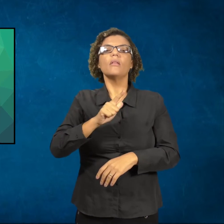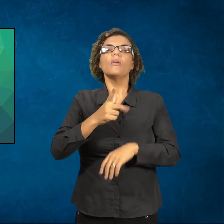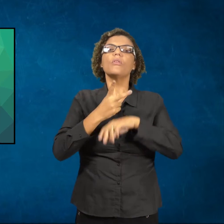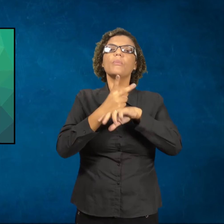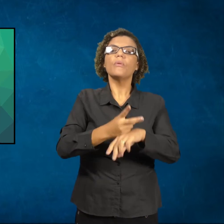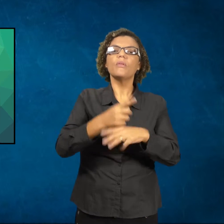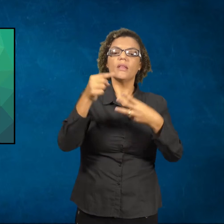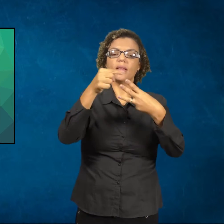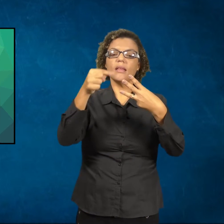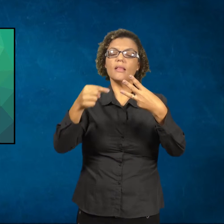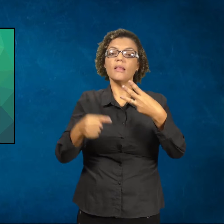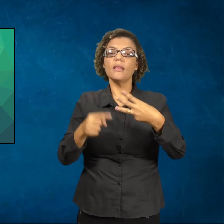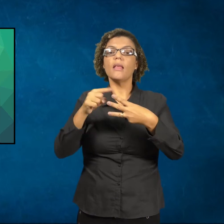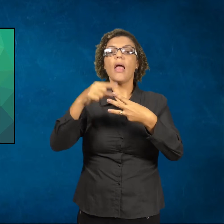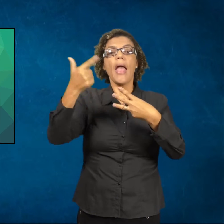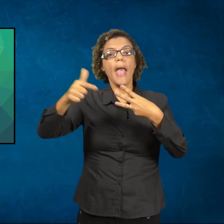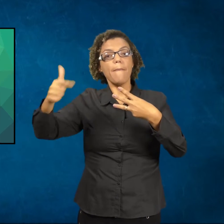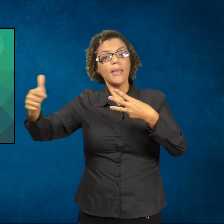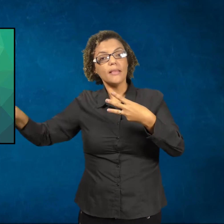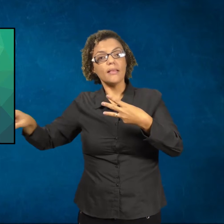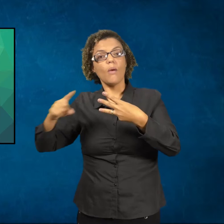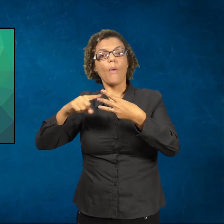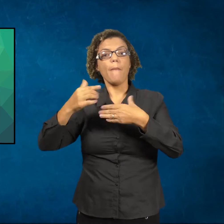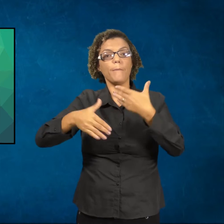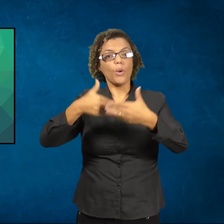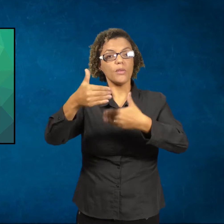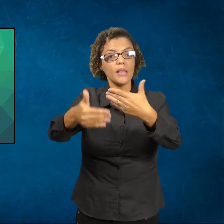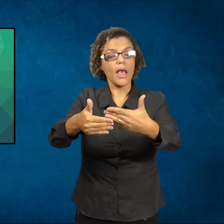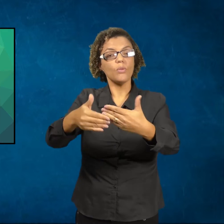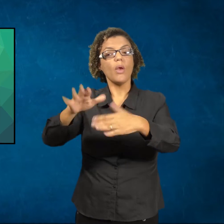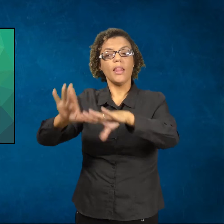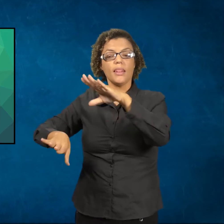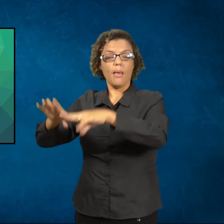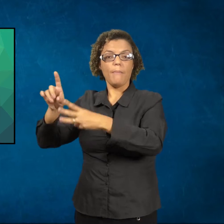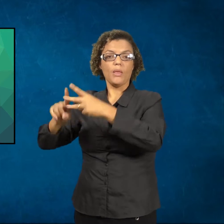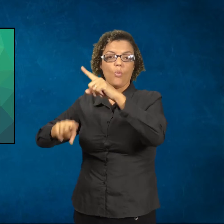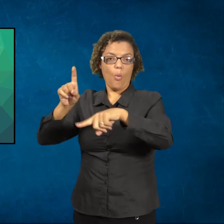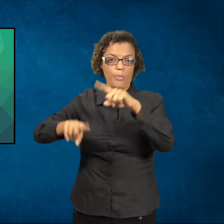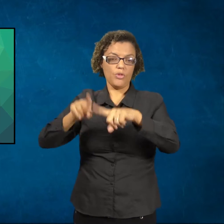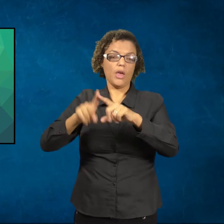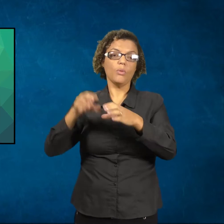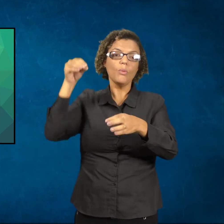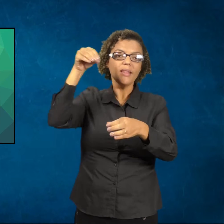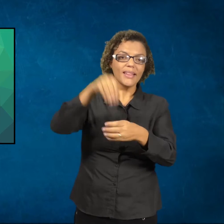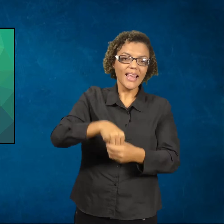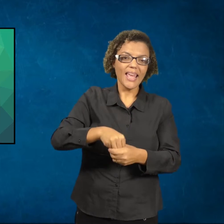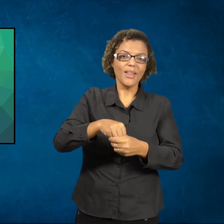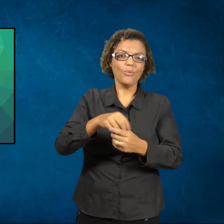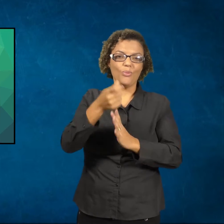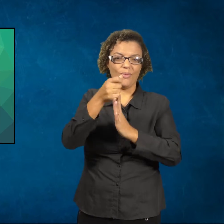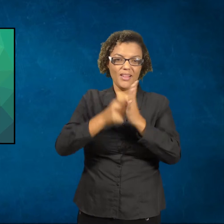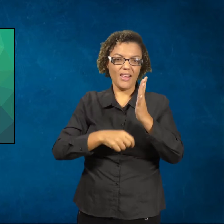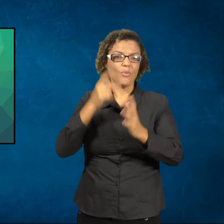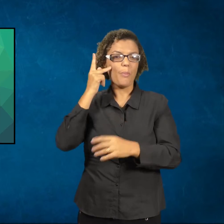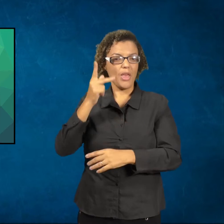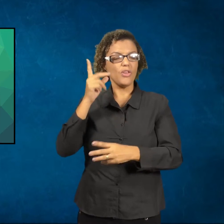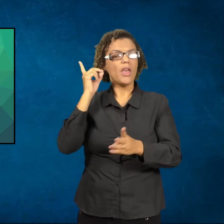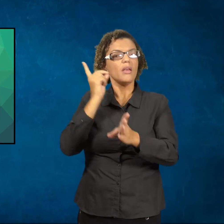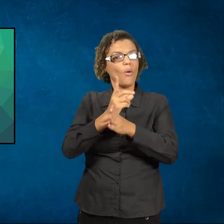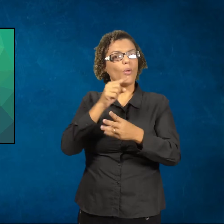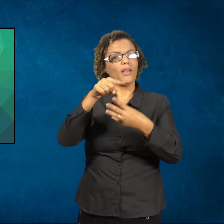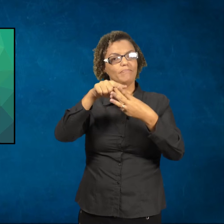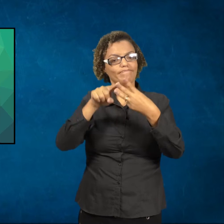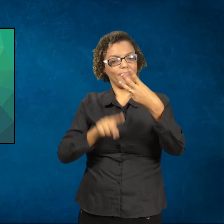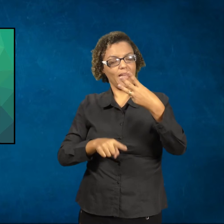de ser processo, de ser orientado a objeto, ao longo da obra do Piaget. Bom, nessa